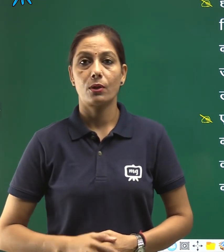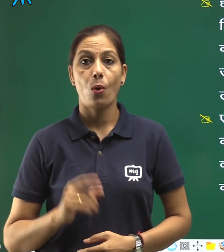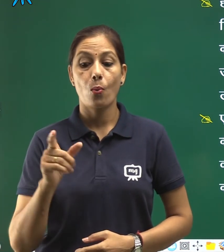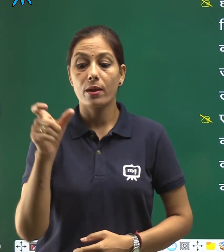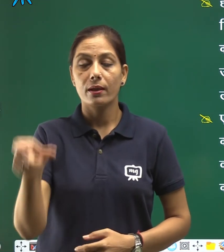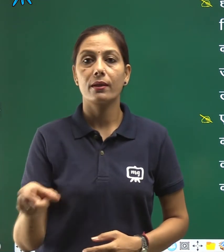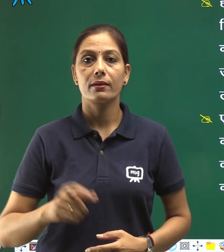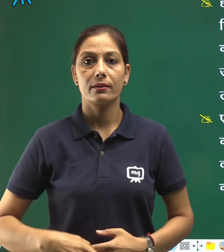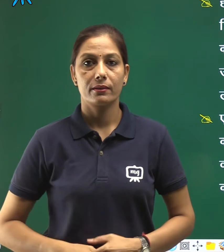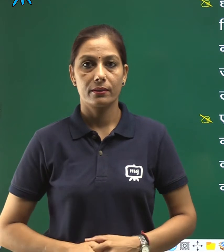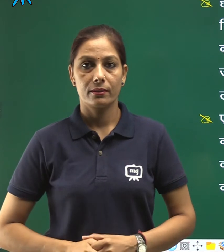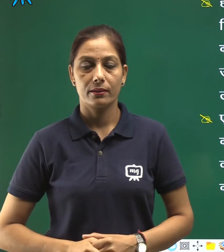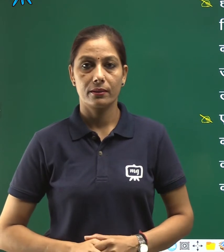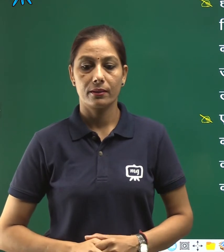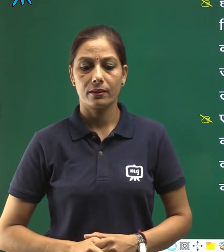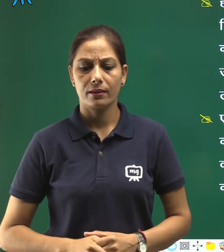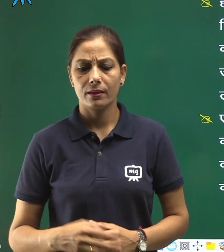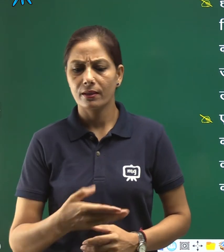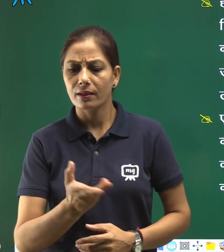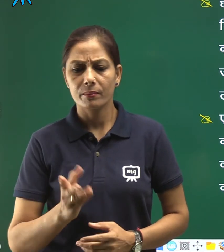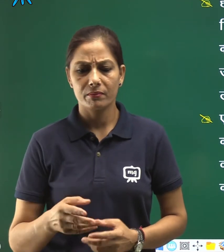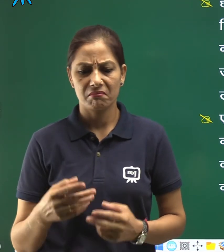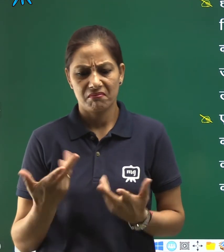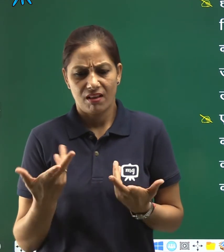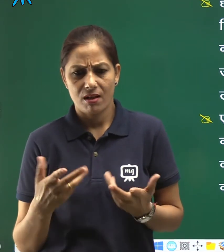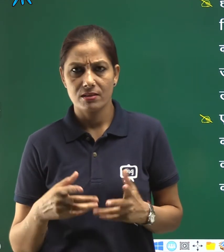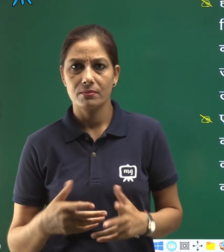उन्हें यह बड़ा अजीब लगता